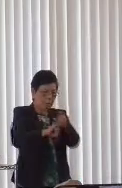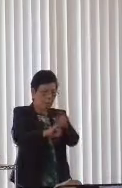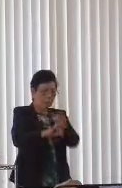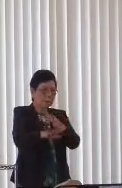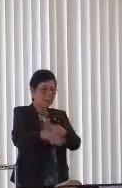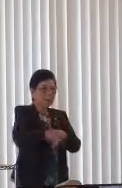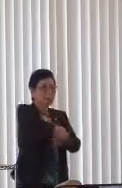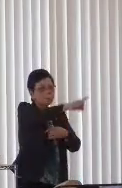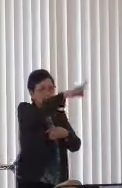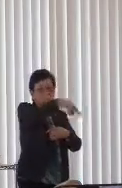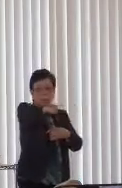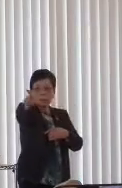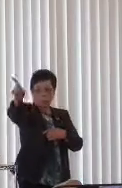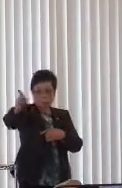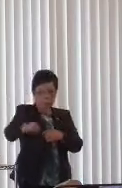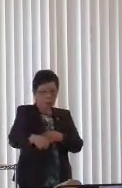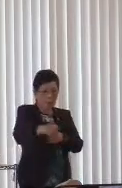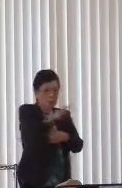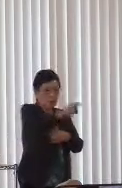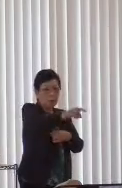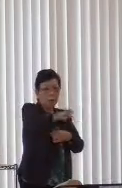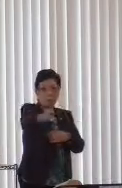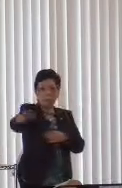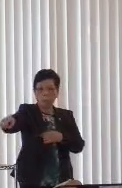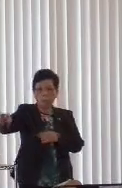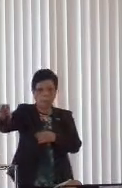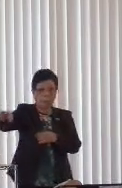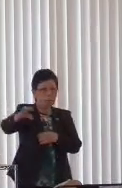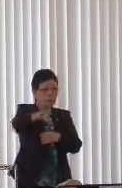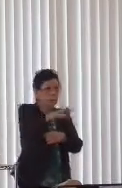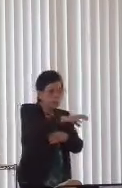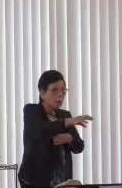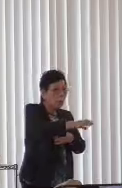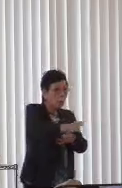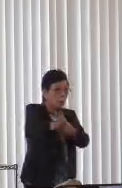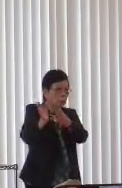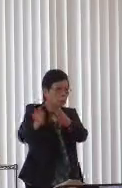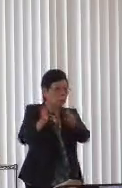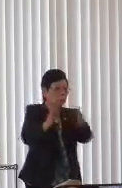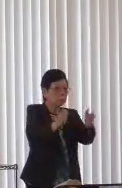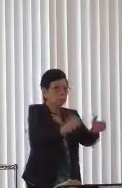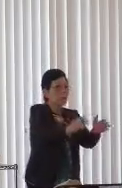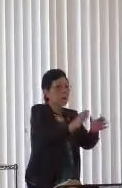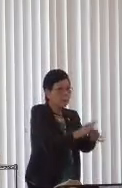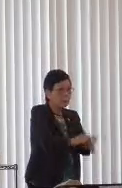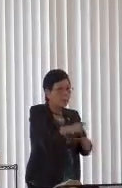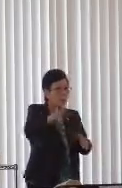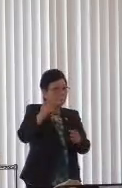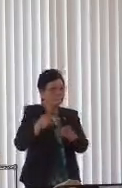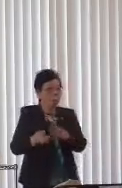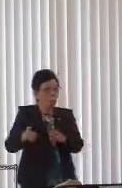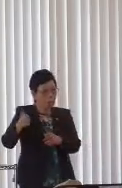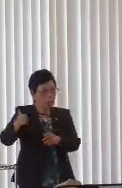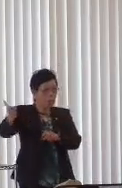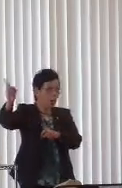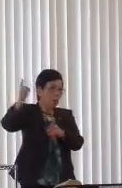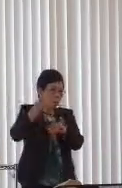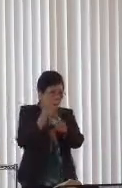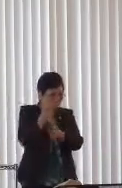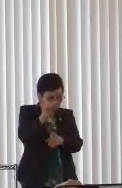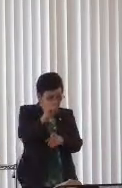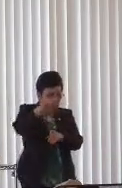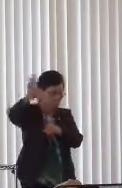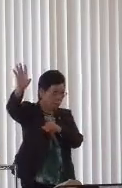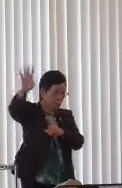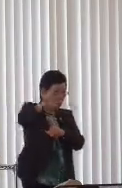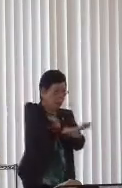ってあなた方のために場所を用意したら戻ってきてあなた方を私のもとに迎える。こうして